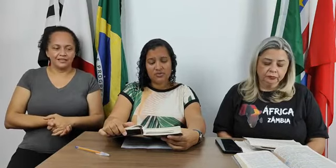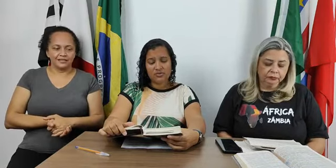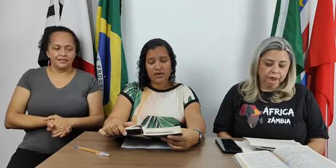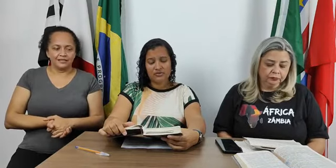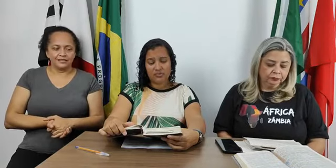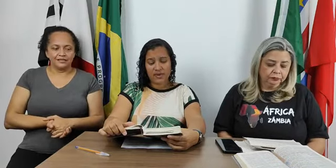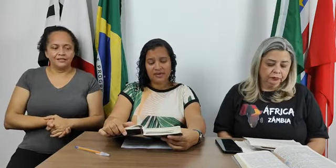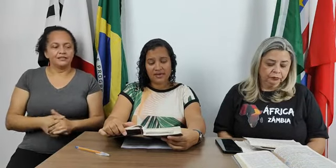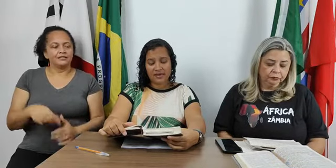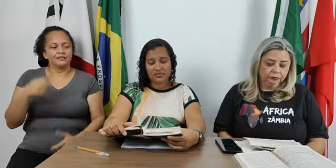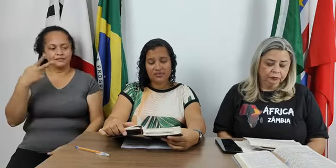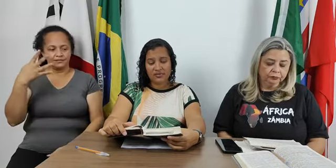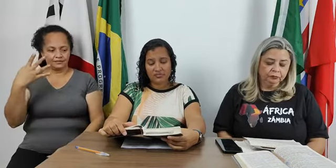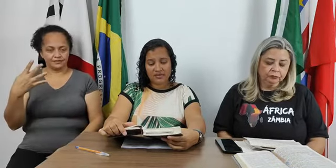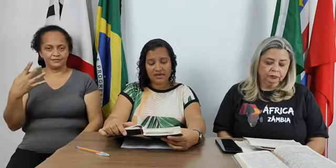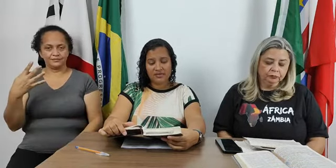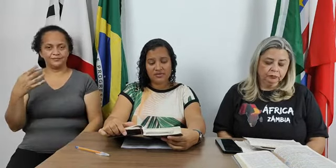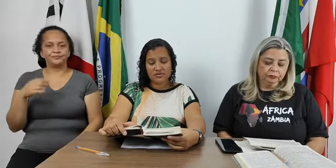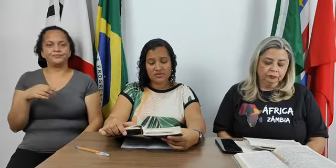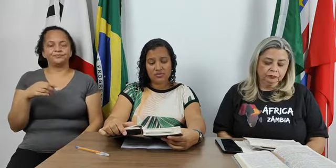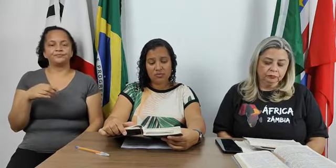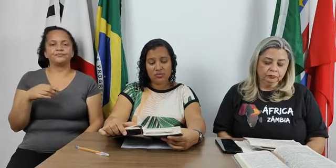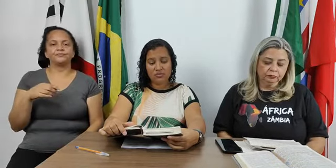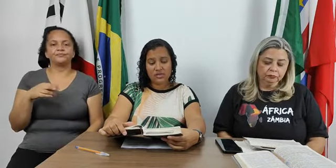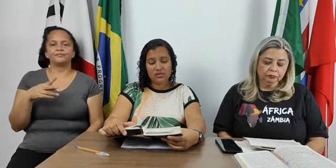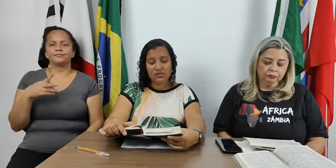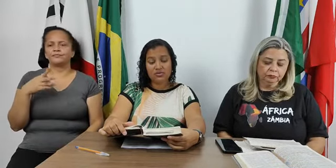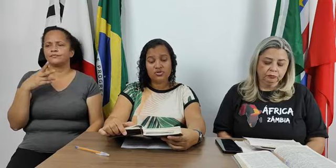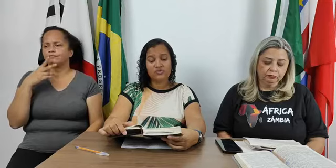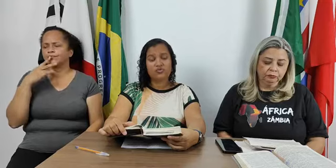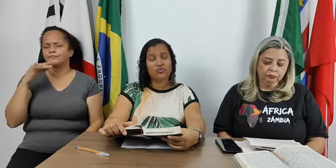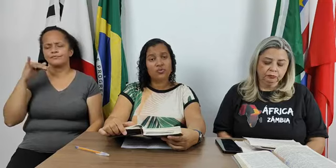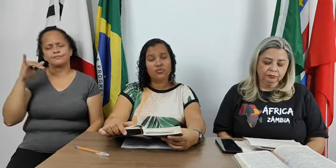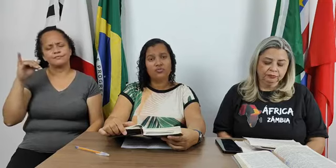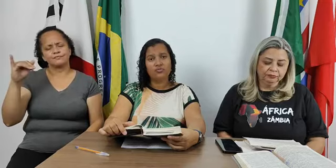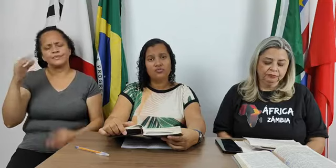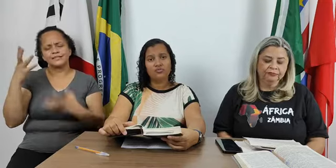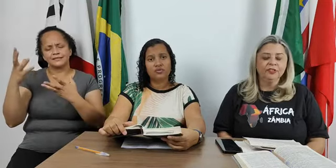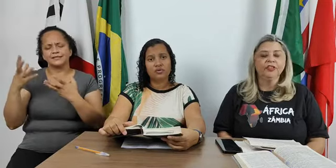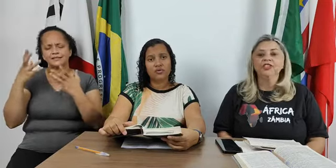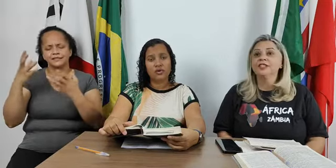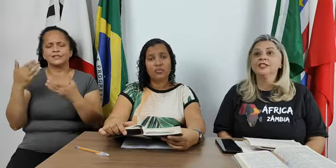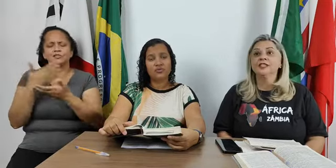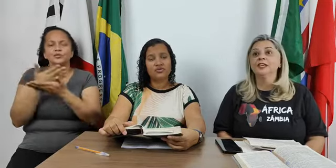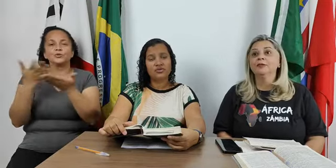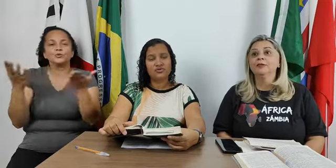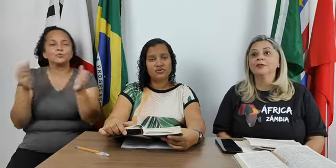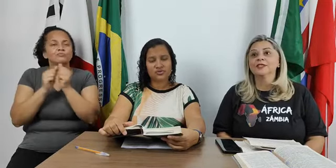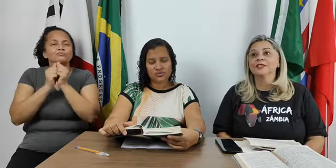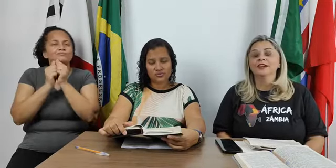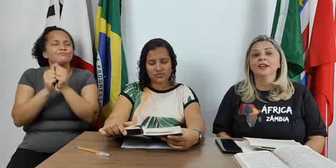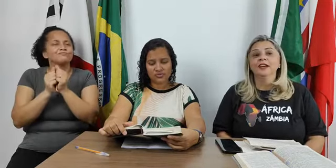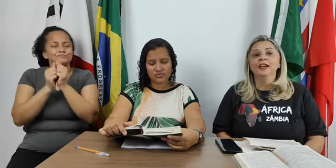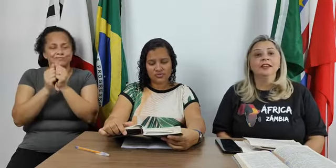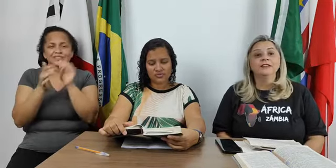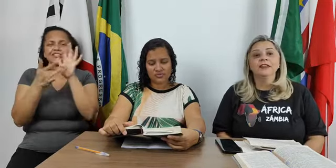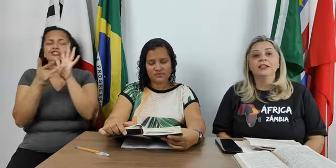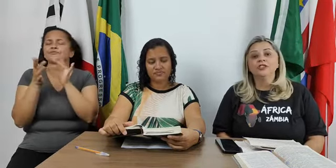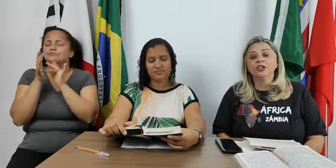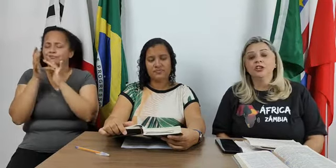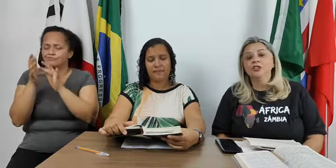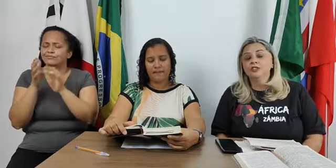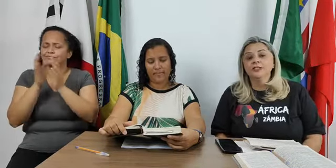Versículo 24, Pai, quero que os que me deste estejam comigo onde estou. Nós já É o estamos. pedido de Jesus. É